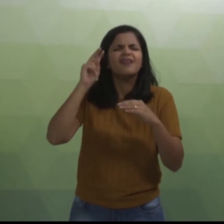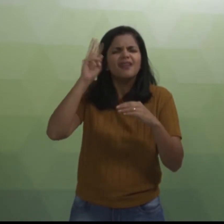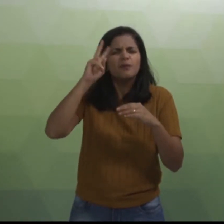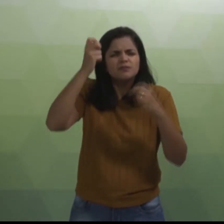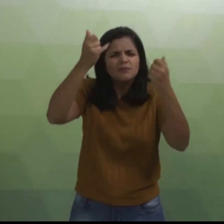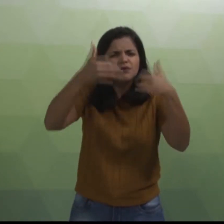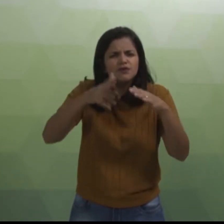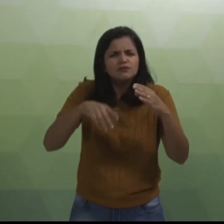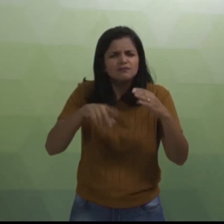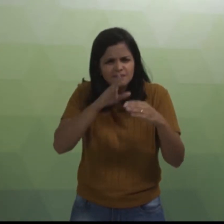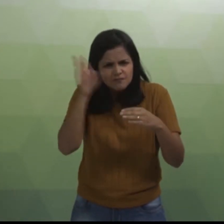Você já foi